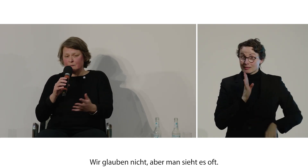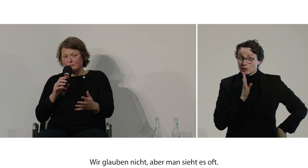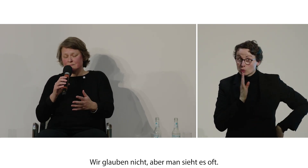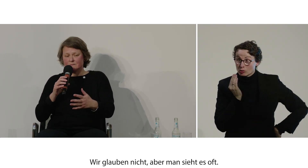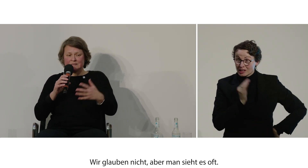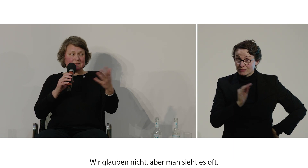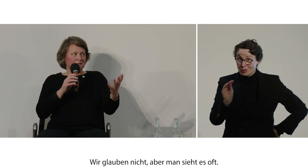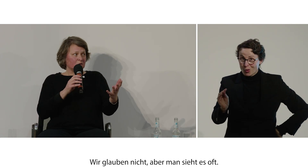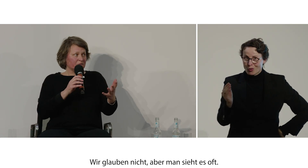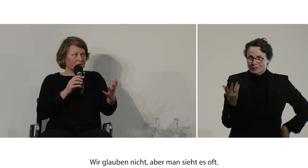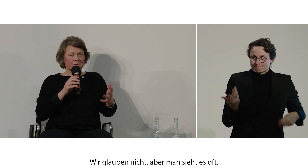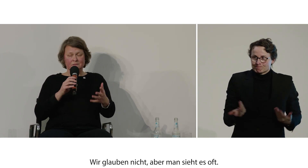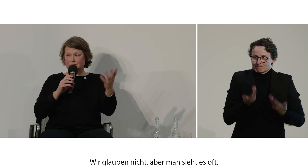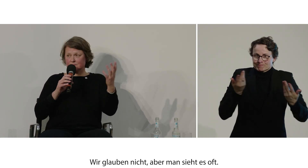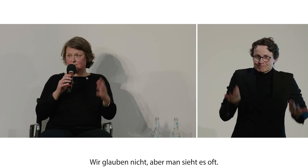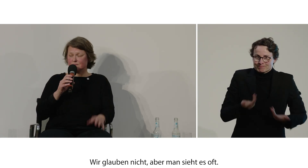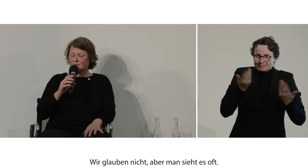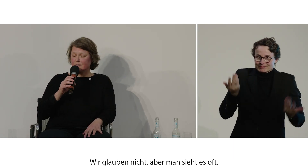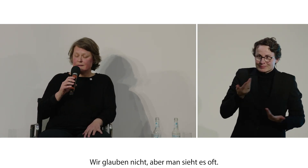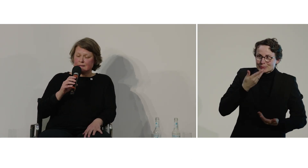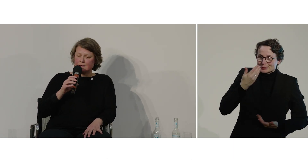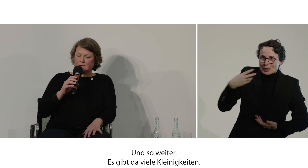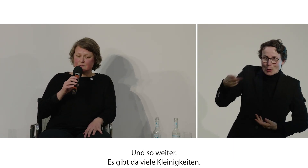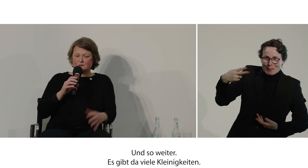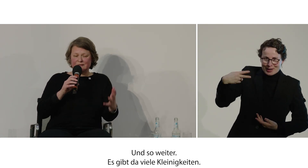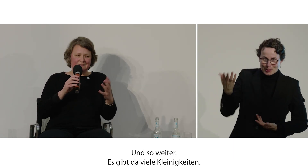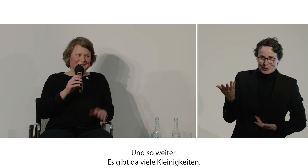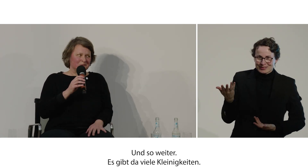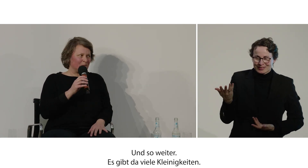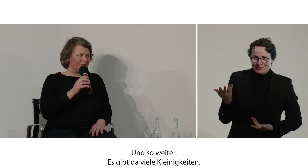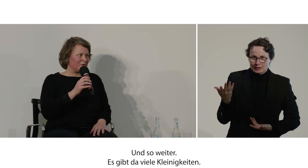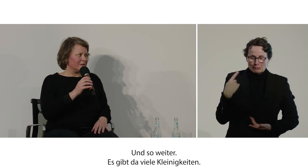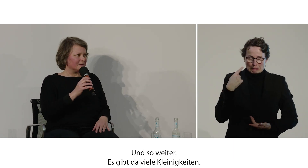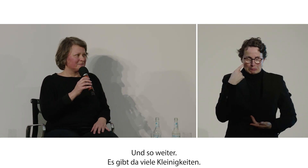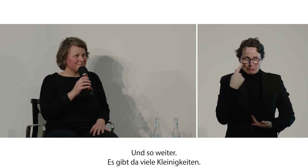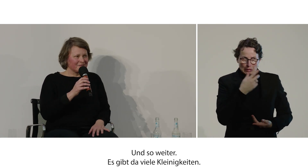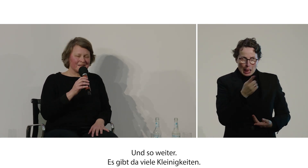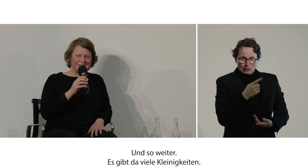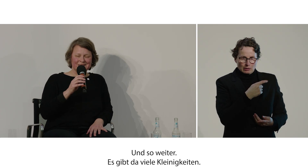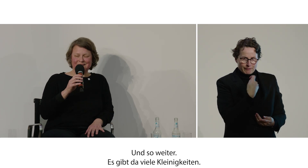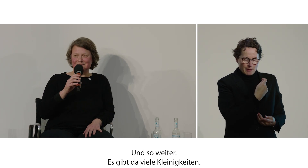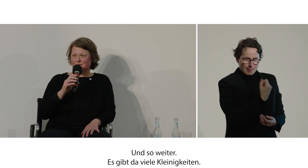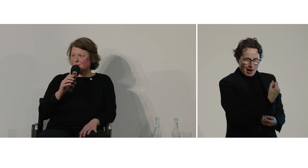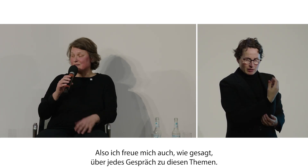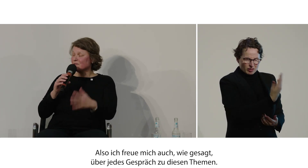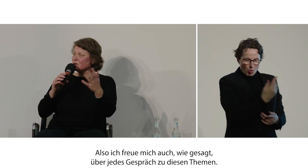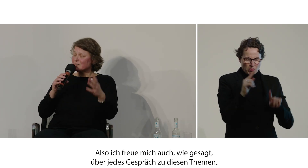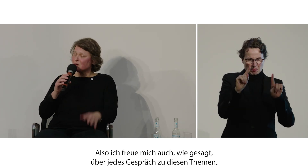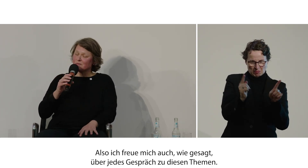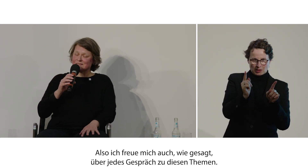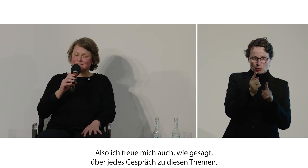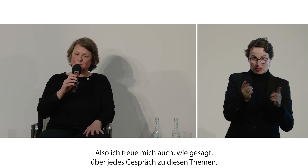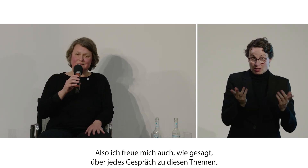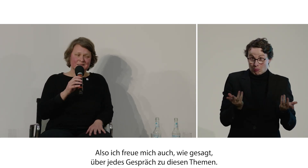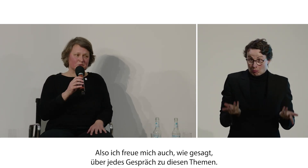nicht, aber man sieht es oft und so weiter. Also es gibt da viele Kleinigkeiten. Also ich freue